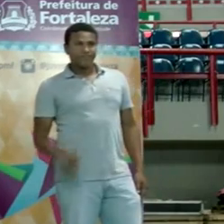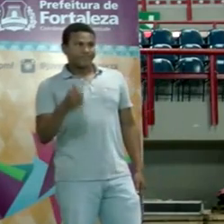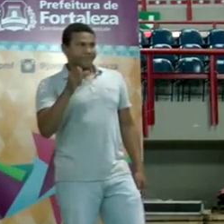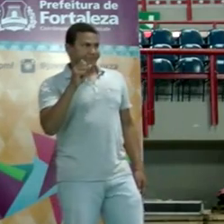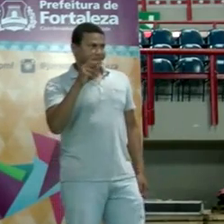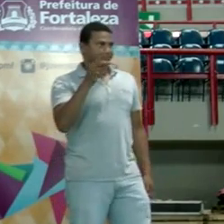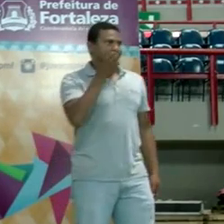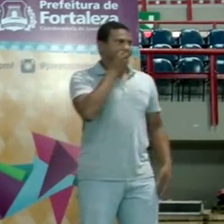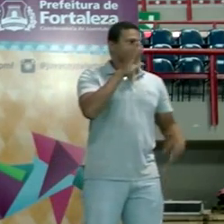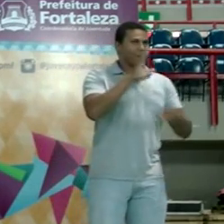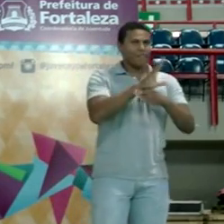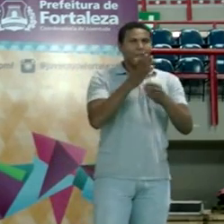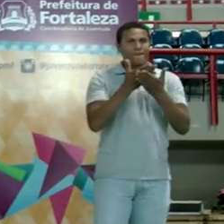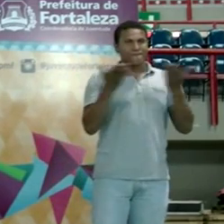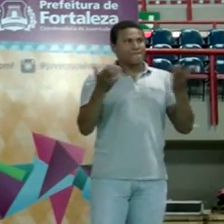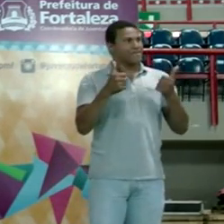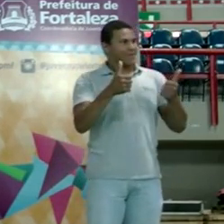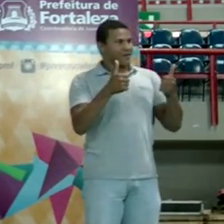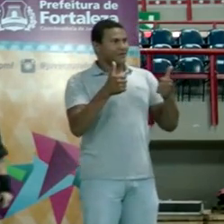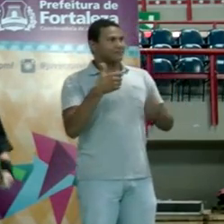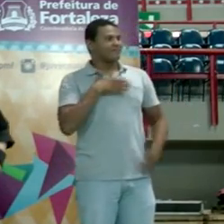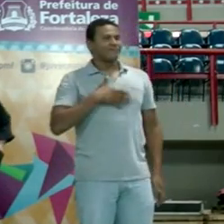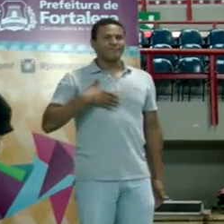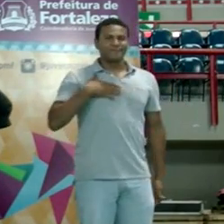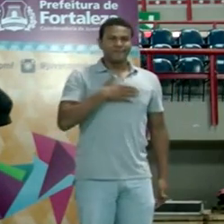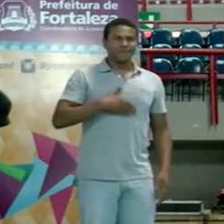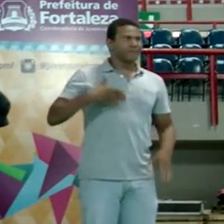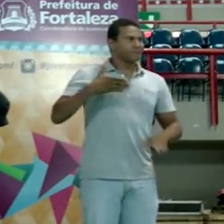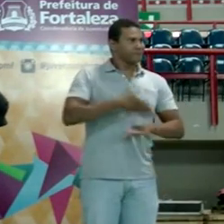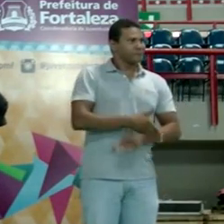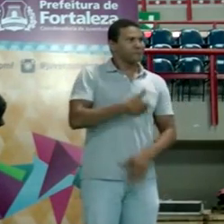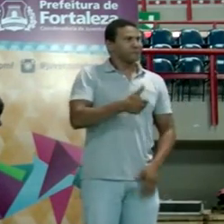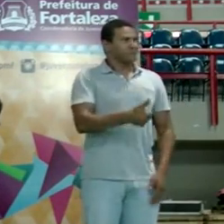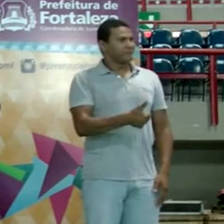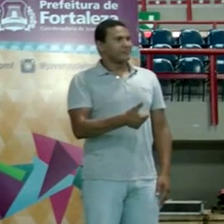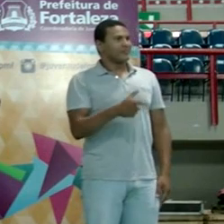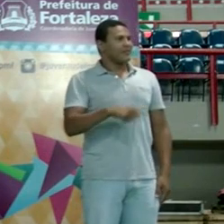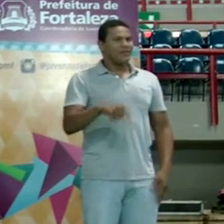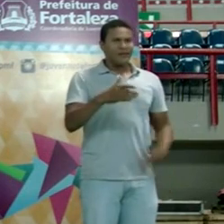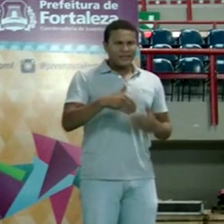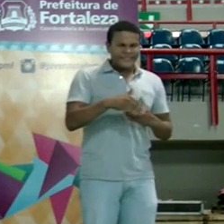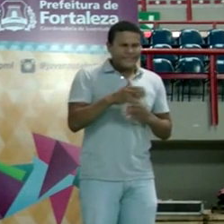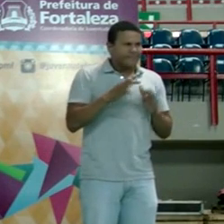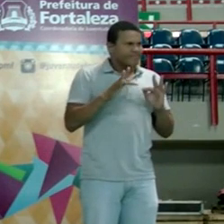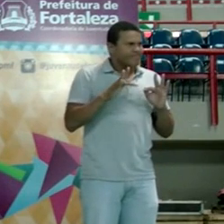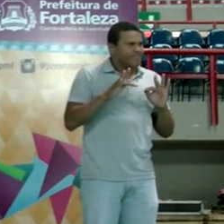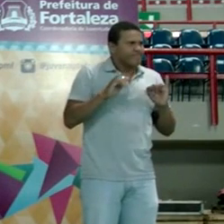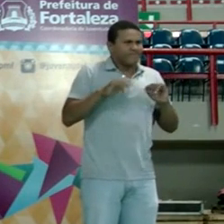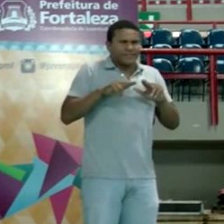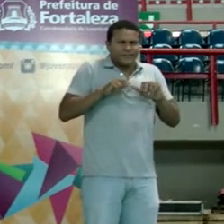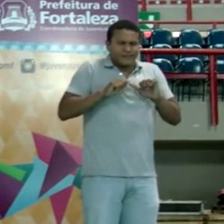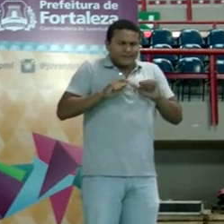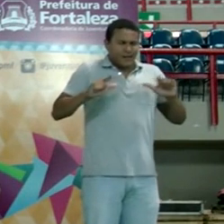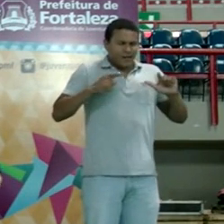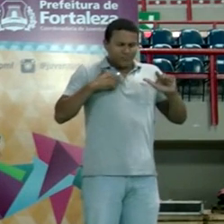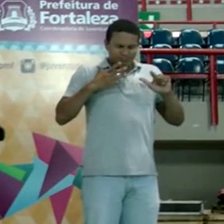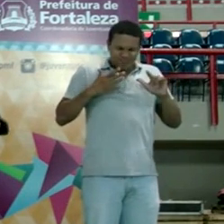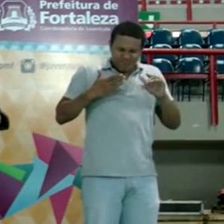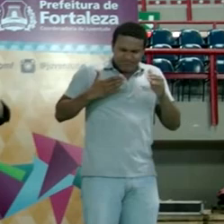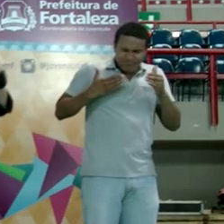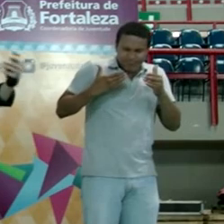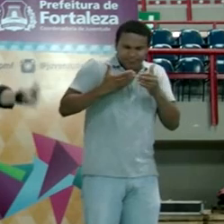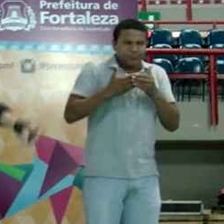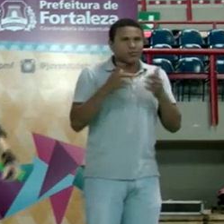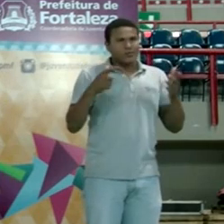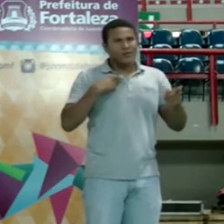Ok, pessoal, boa tarde. Um prazer estar aqui, né, nessa reta final. A gente tinha que ter esse nosso encontro, né, para passar